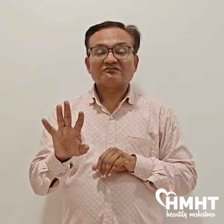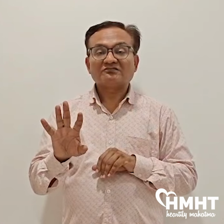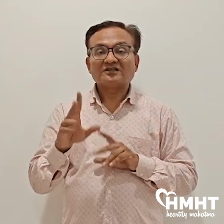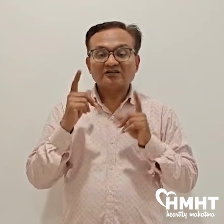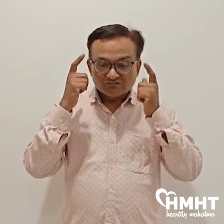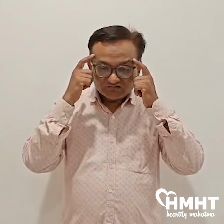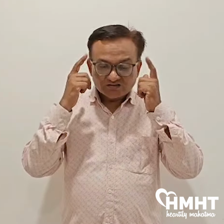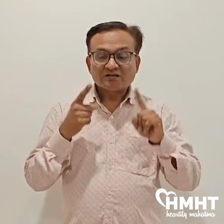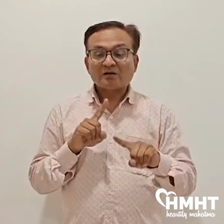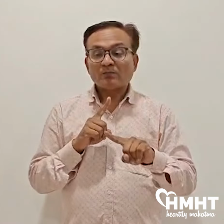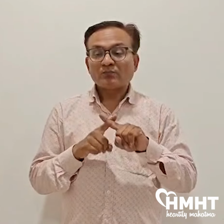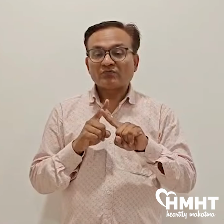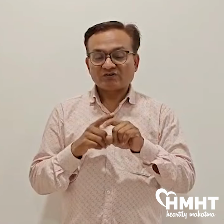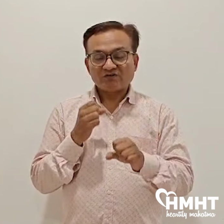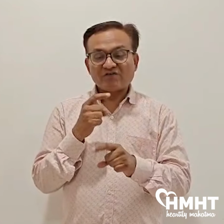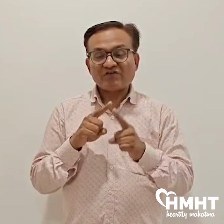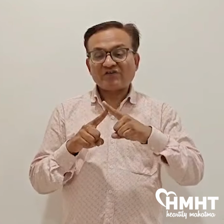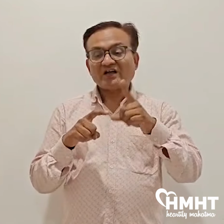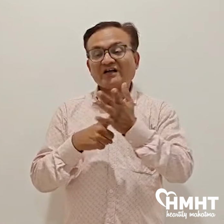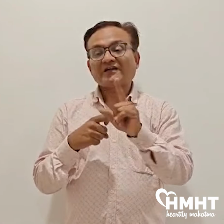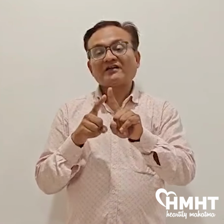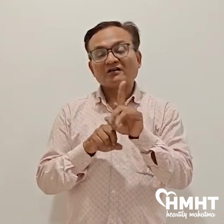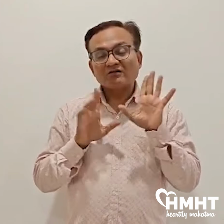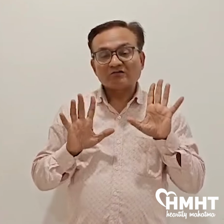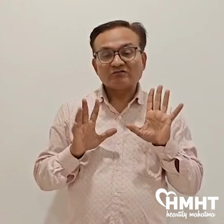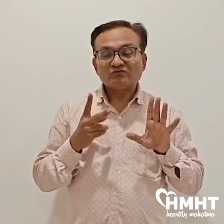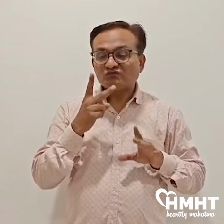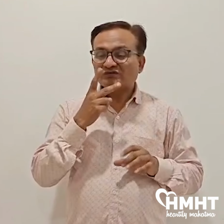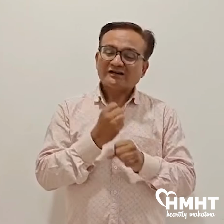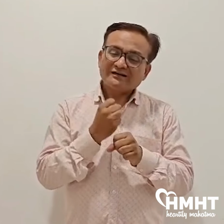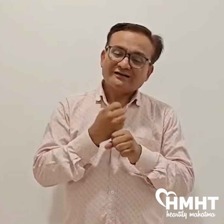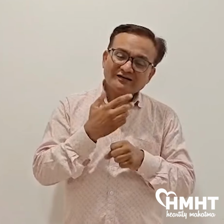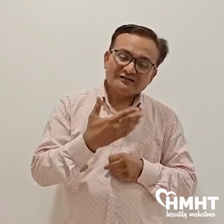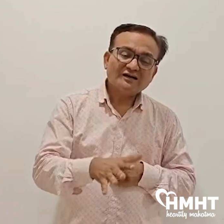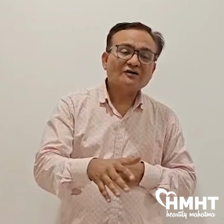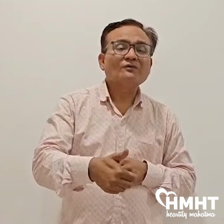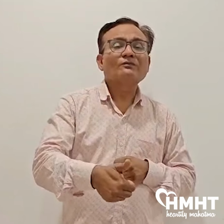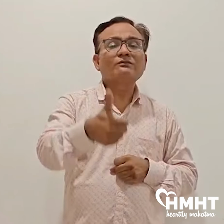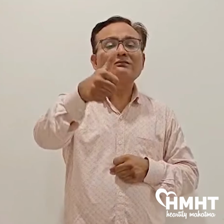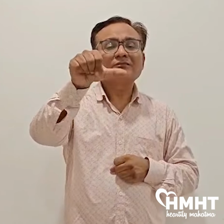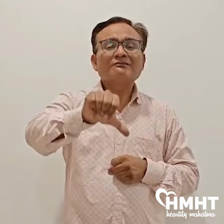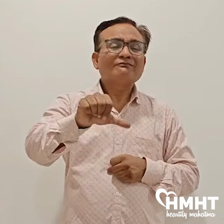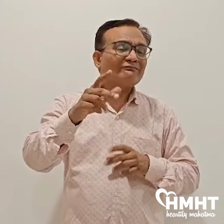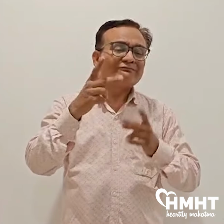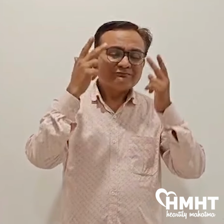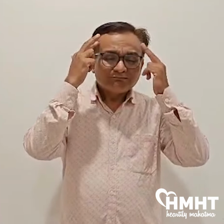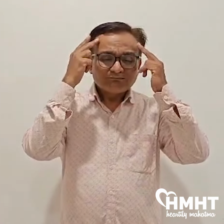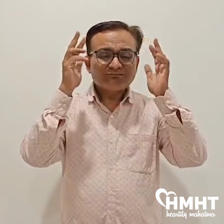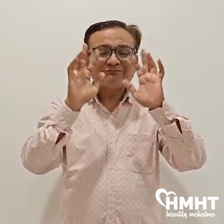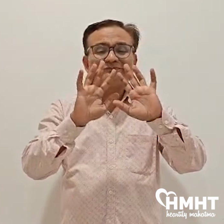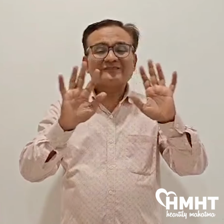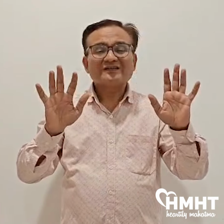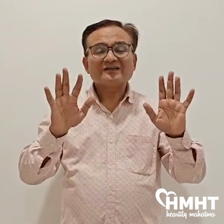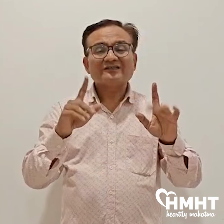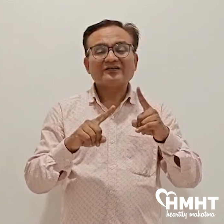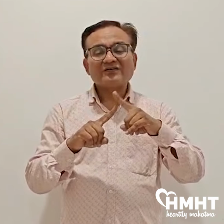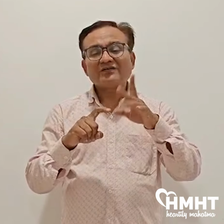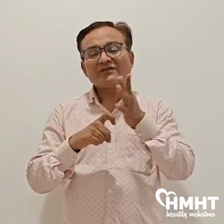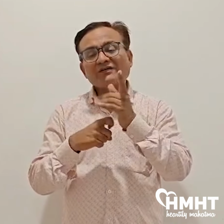અર્થ નથી. એને બદલે પોઝિટિવ પ્રયત્ન કરો, વોટ એવર રિઝલ્ટ મળે સ્વીકારીને પછી પાછો ટ્રાય કરો. પ્રયત્ન કર્યા